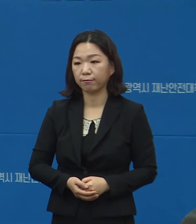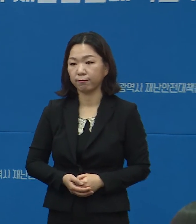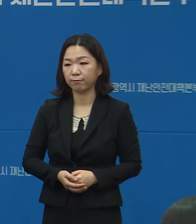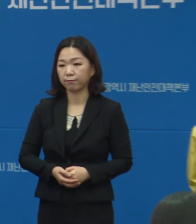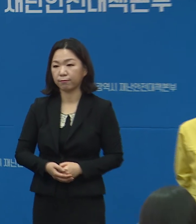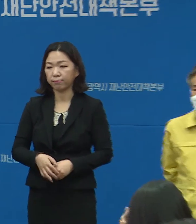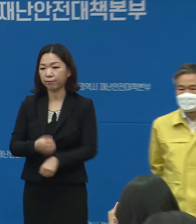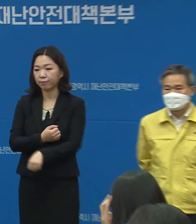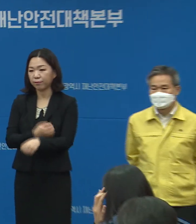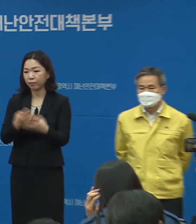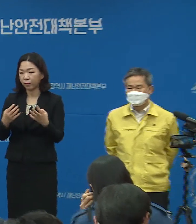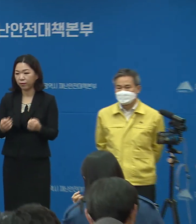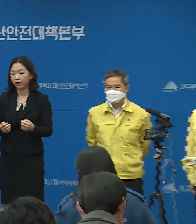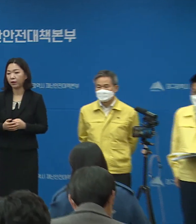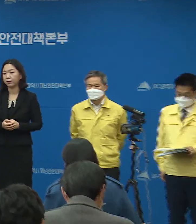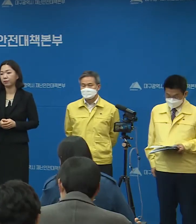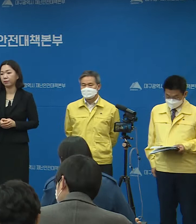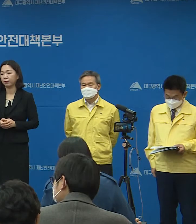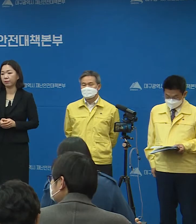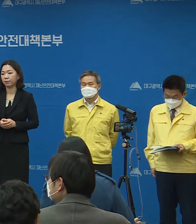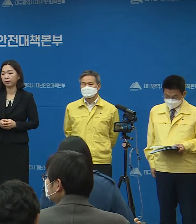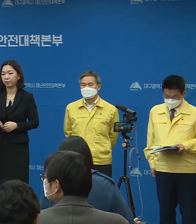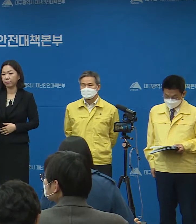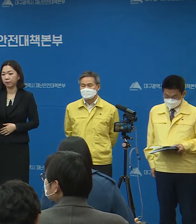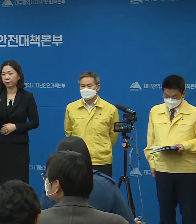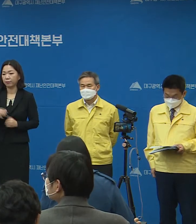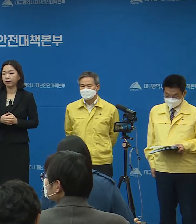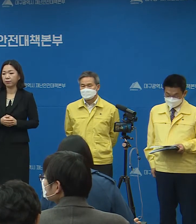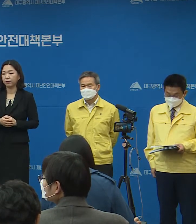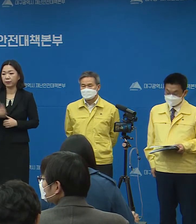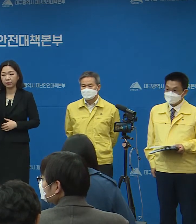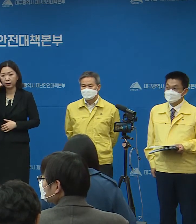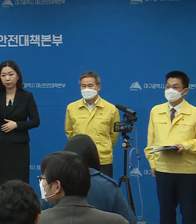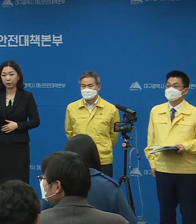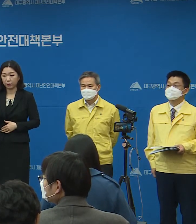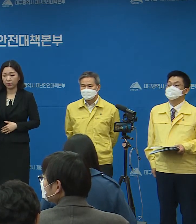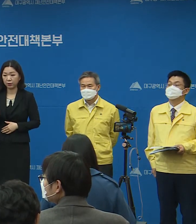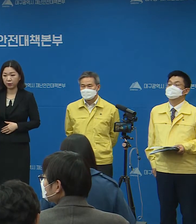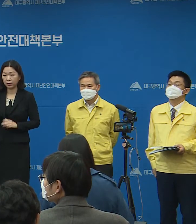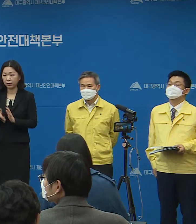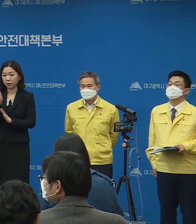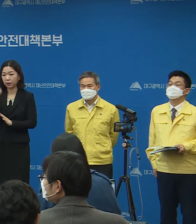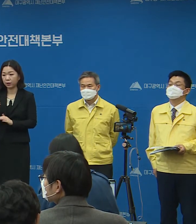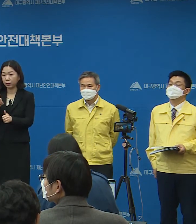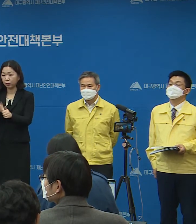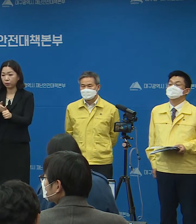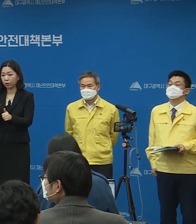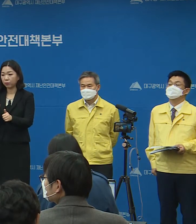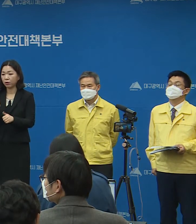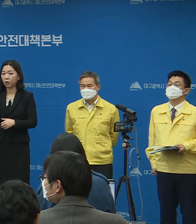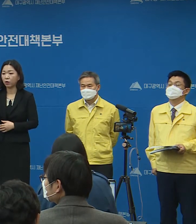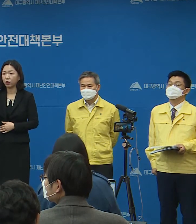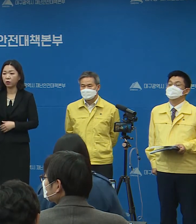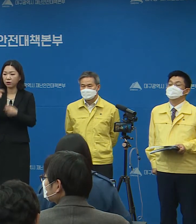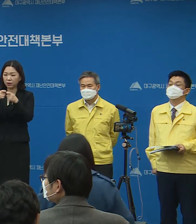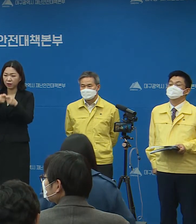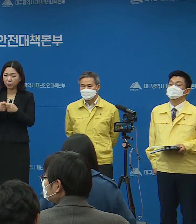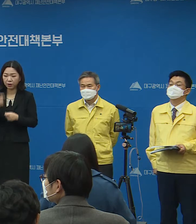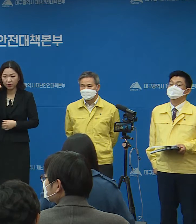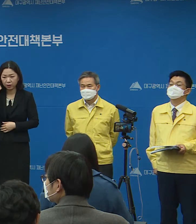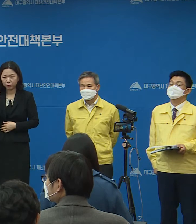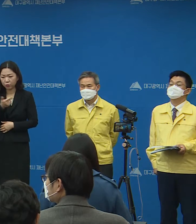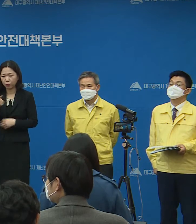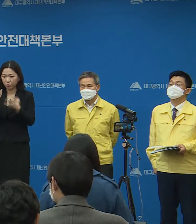네. 네, 수고하십니다. TBC의 박승기입니다. 먼저 그 질문 전에 시장님께 당부 하나 드리겠습니다. 현재 세밀한 질문들이 너무 많다고